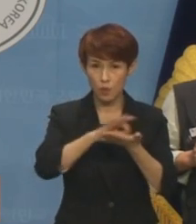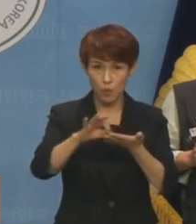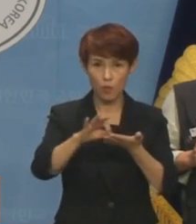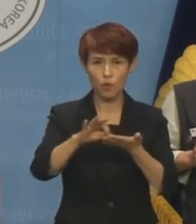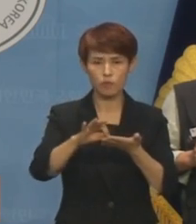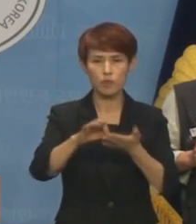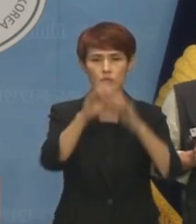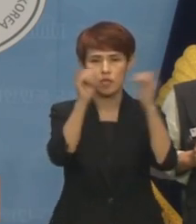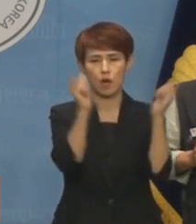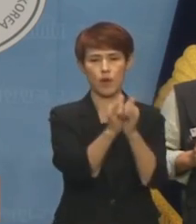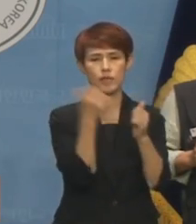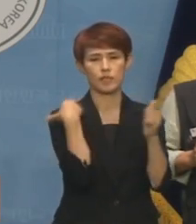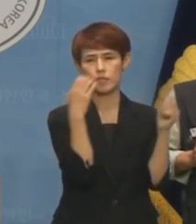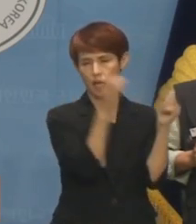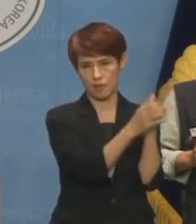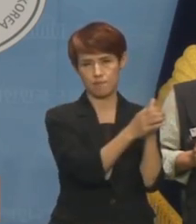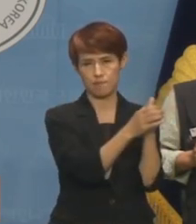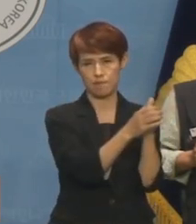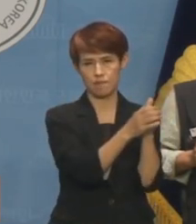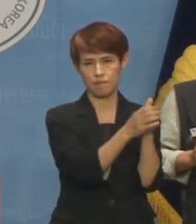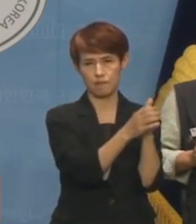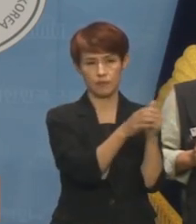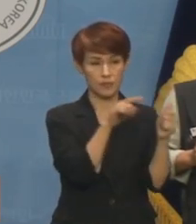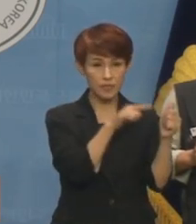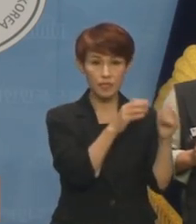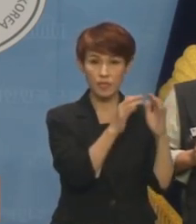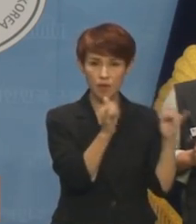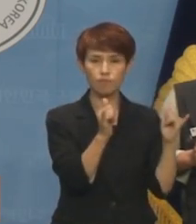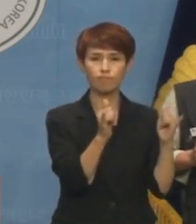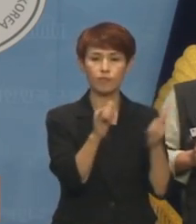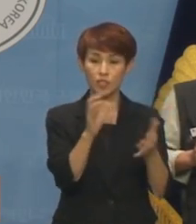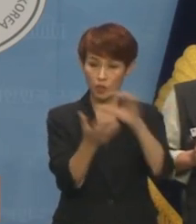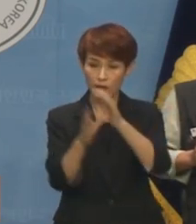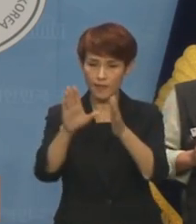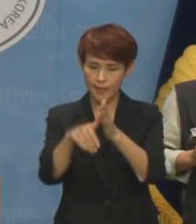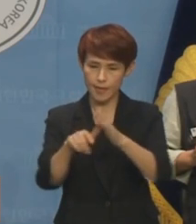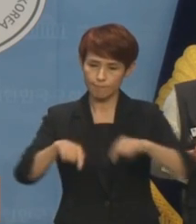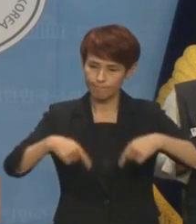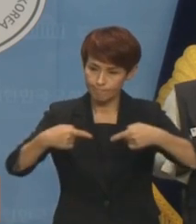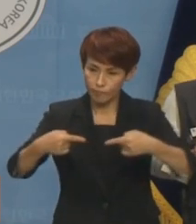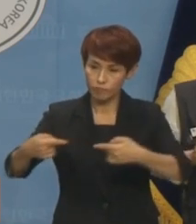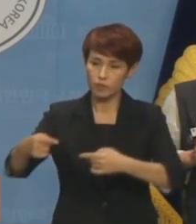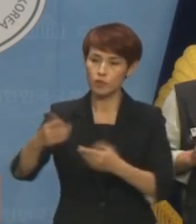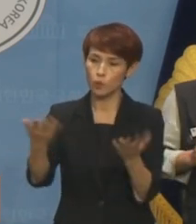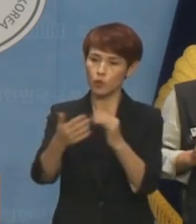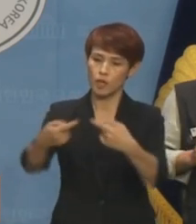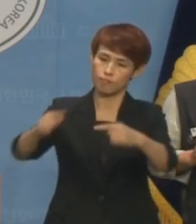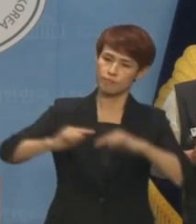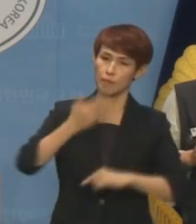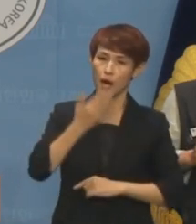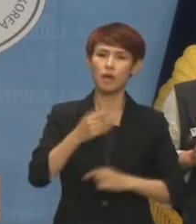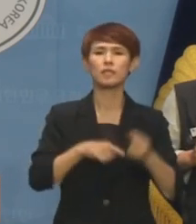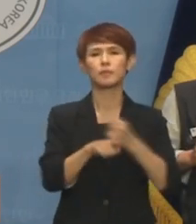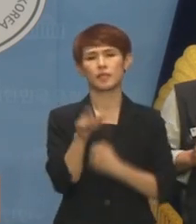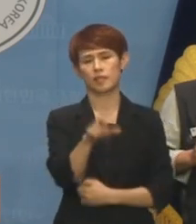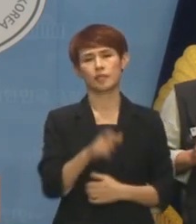사회적으로 책임지고 해당 주체들이 전환 과정에 주도적으로 참여할 수 있어야 한다는 것을